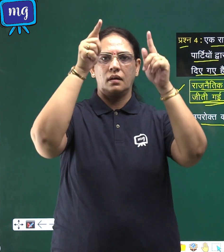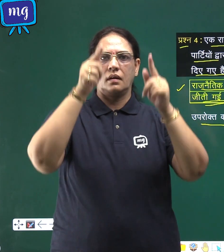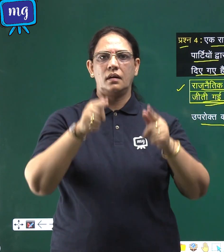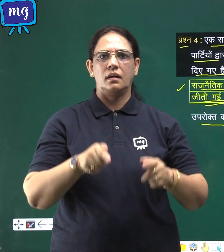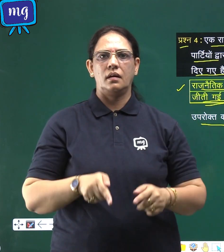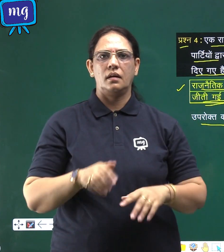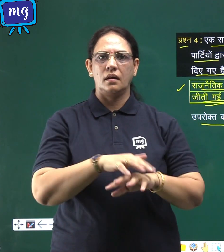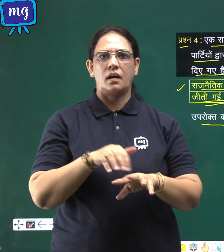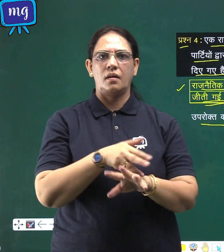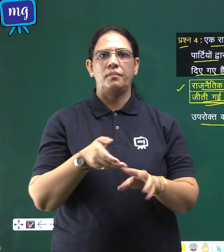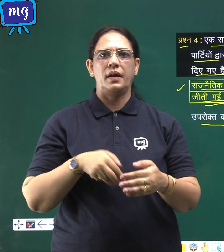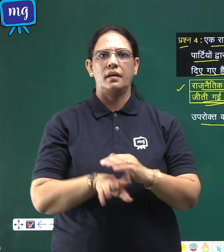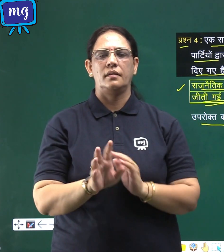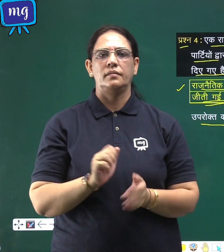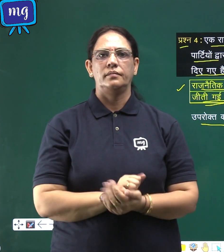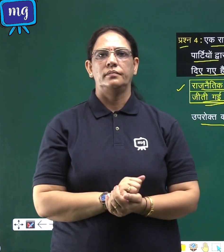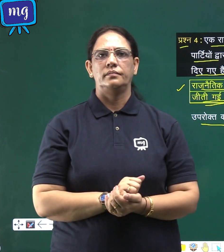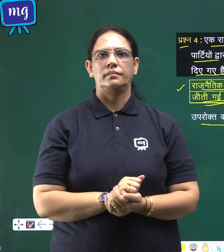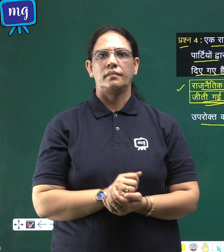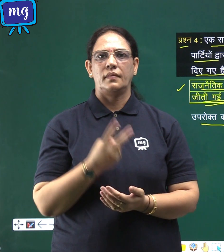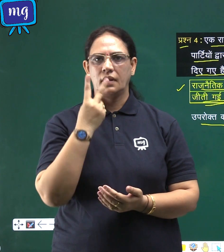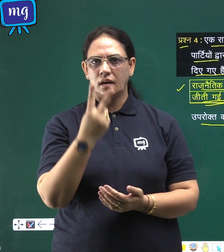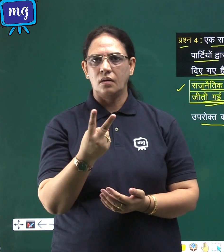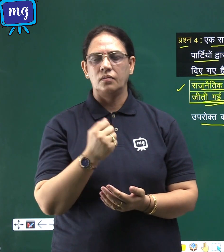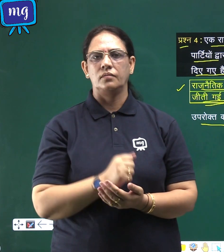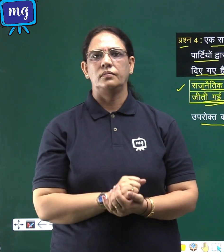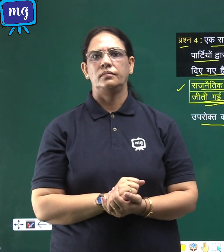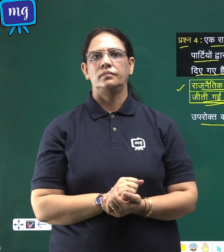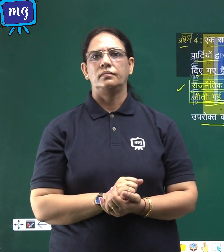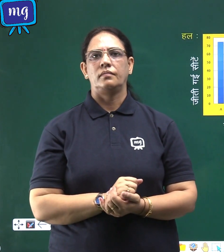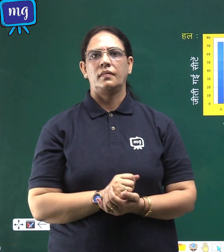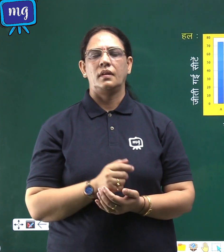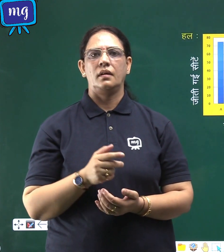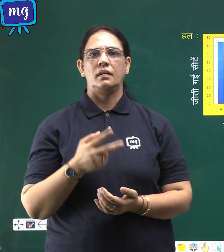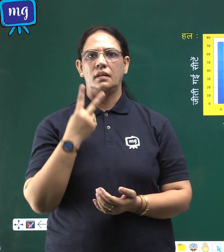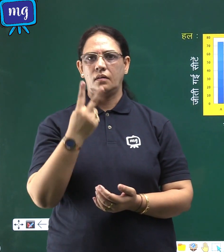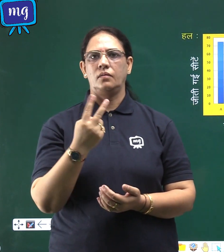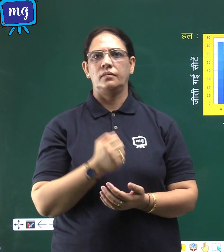दर्स आओ, देखो,